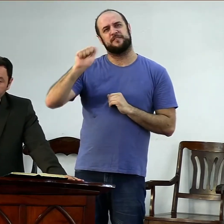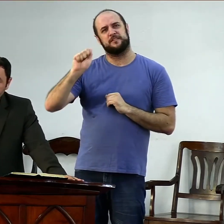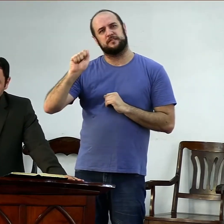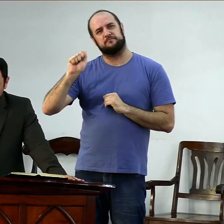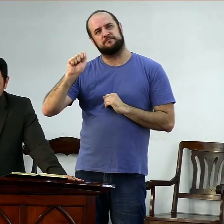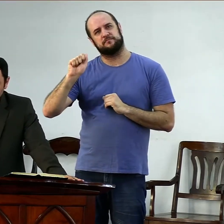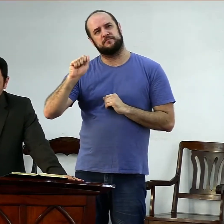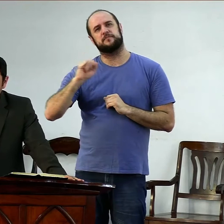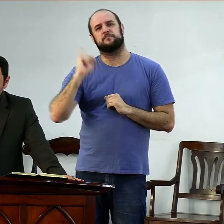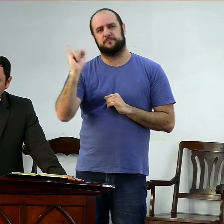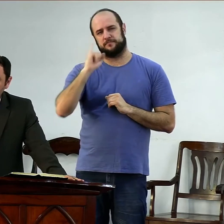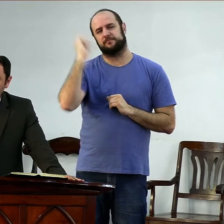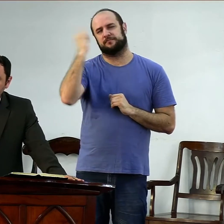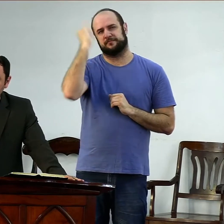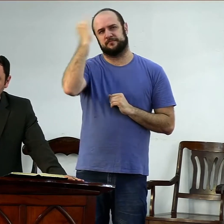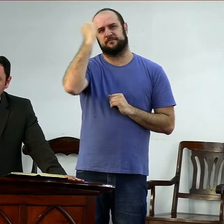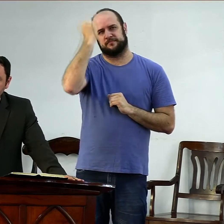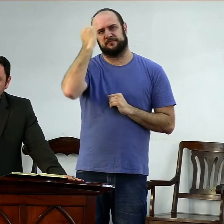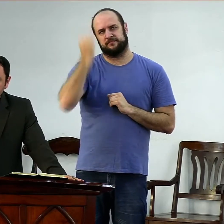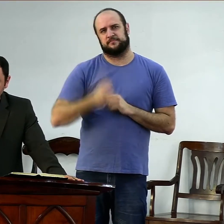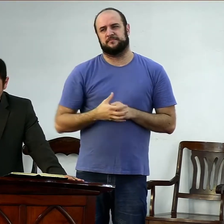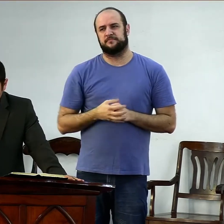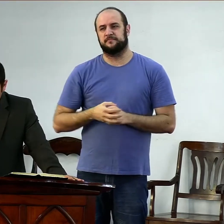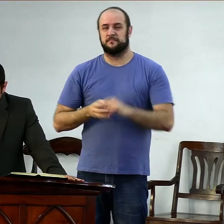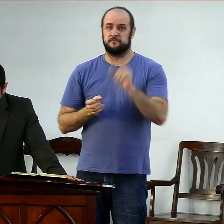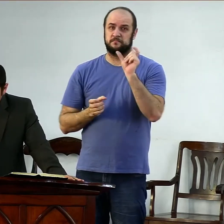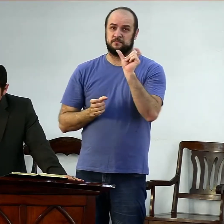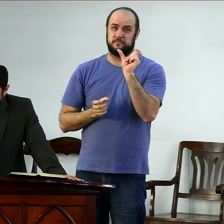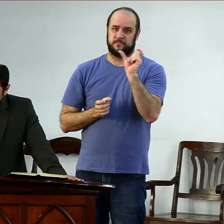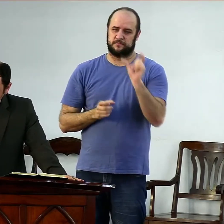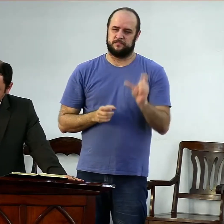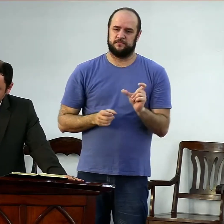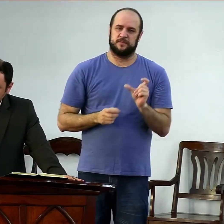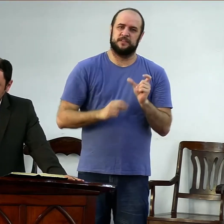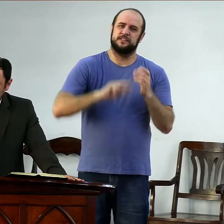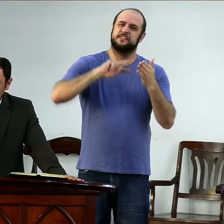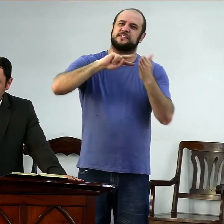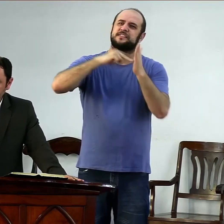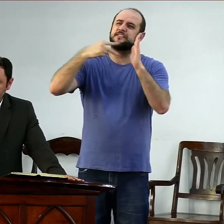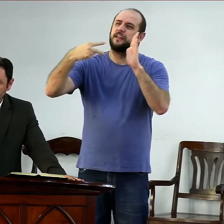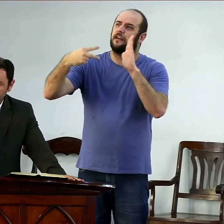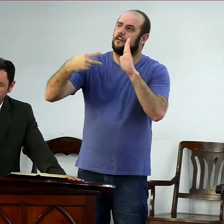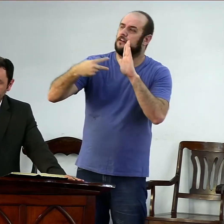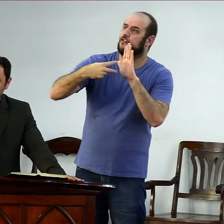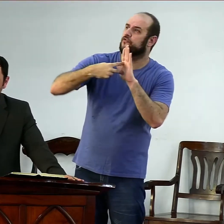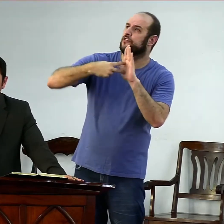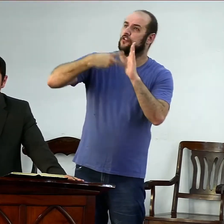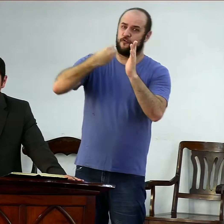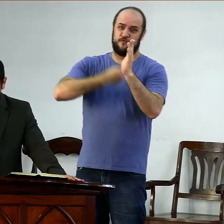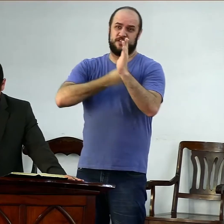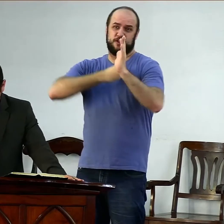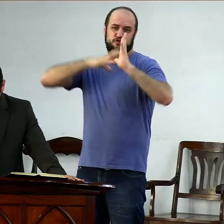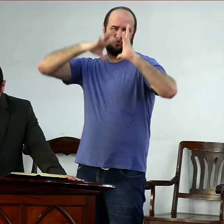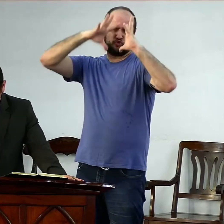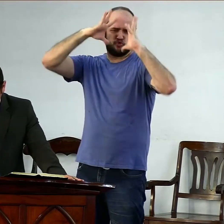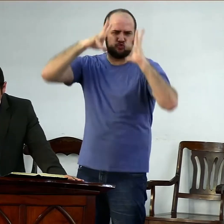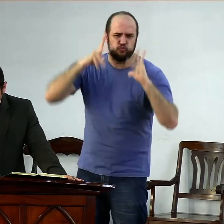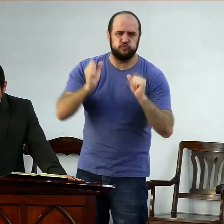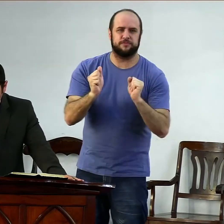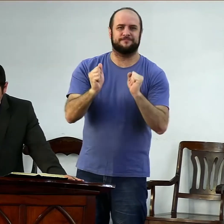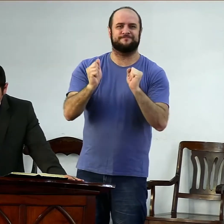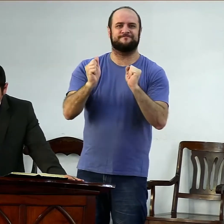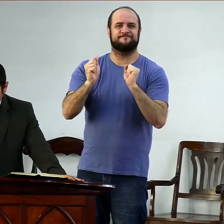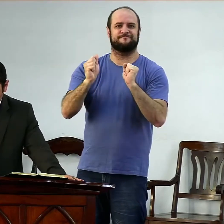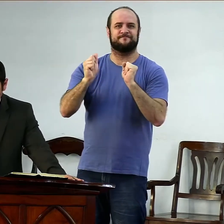muito importante, porque a palavra vida significa uma plena vida ou uma